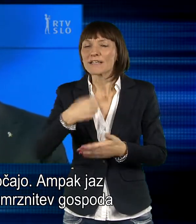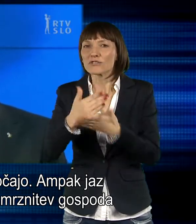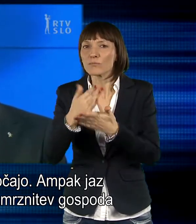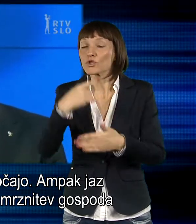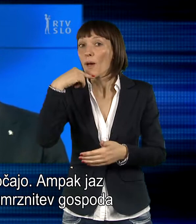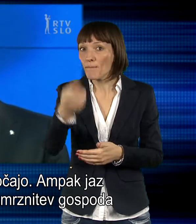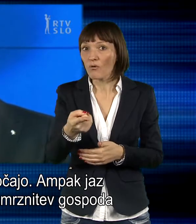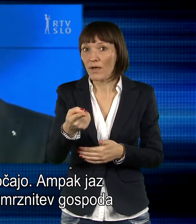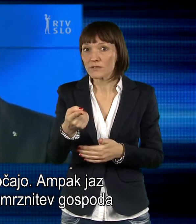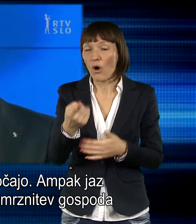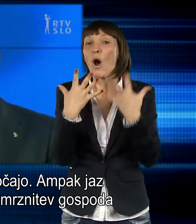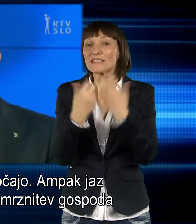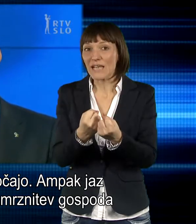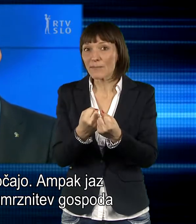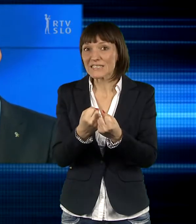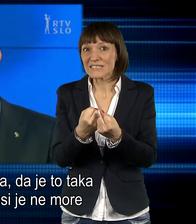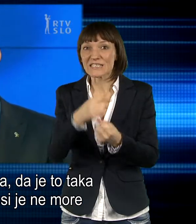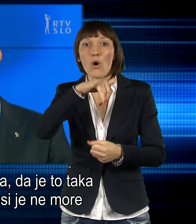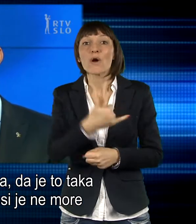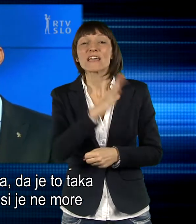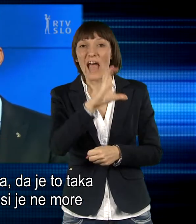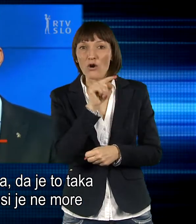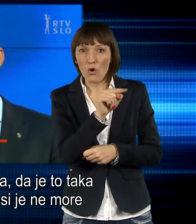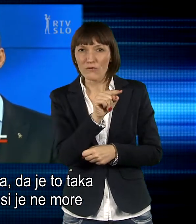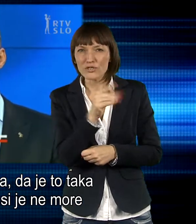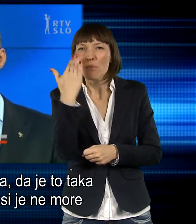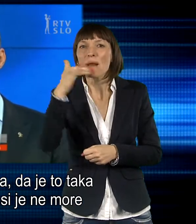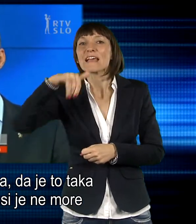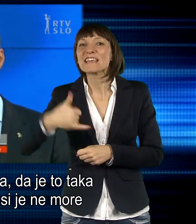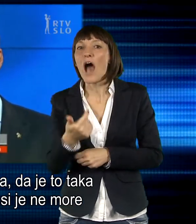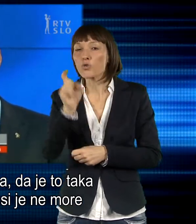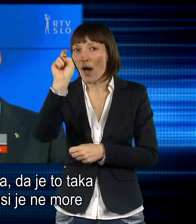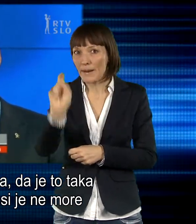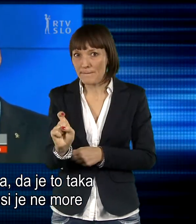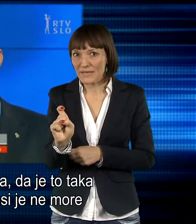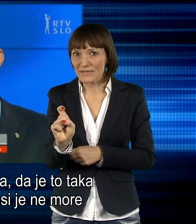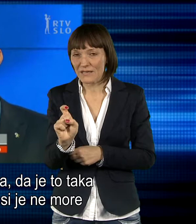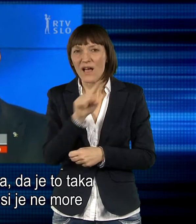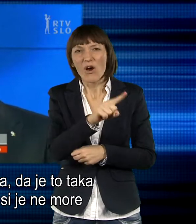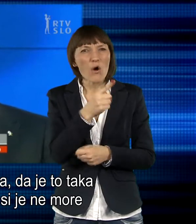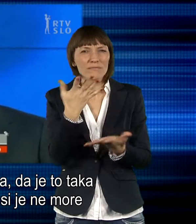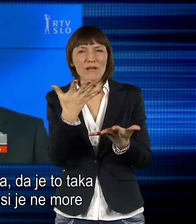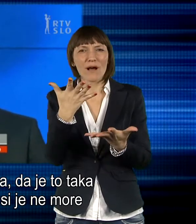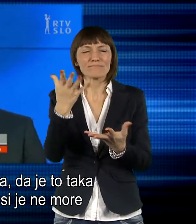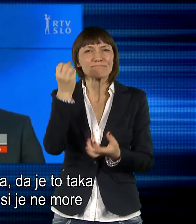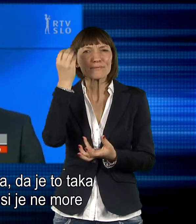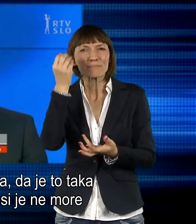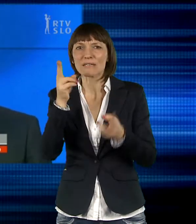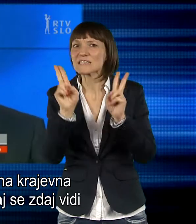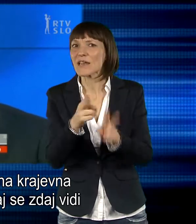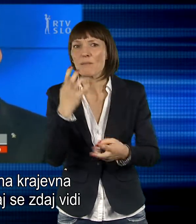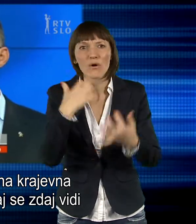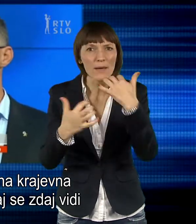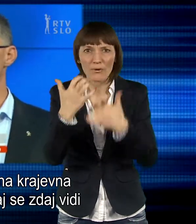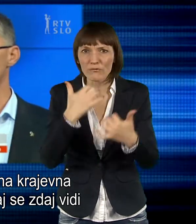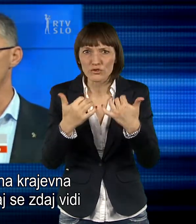že komentiral zamrznitev gospoda Jankovića januarja, da je to taka improvizacija, ki se je ne more